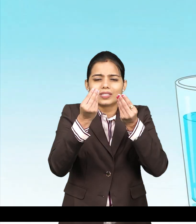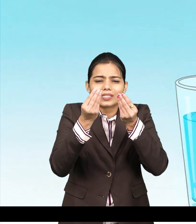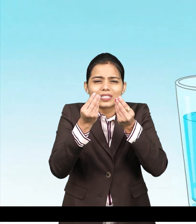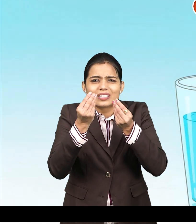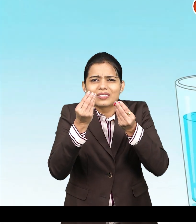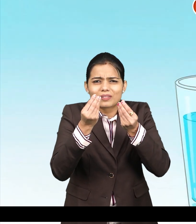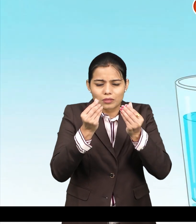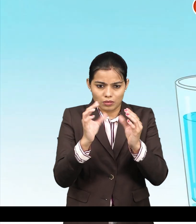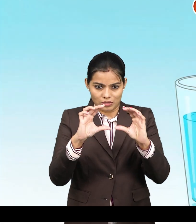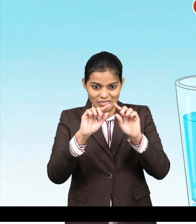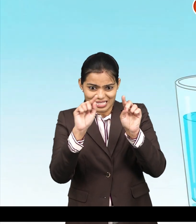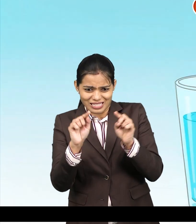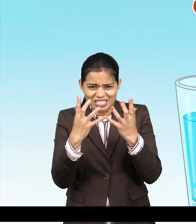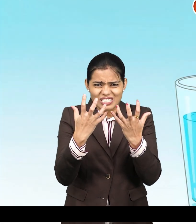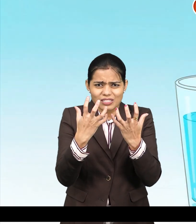विलेयता,